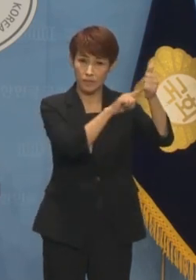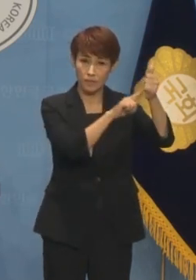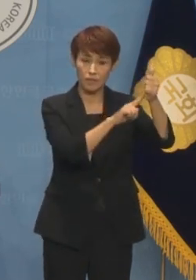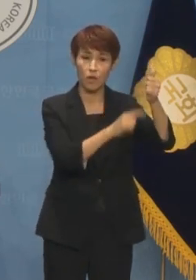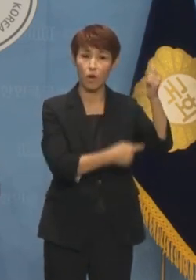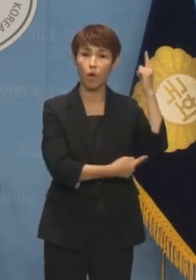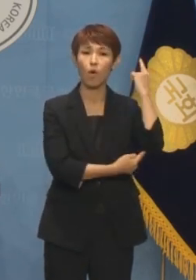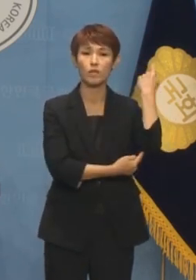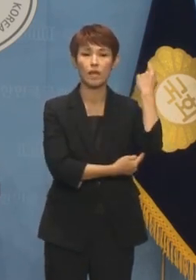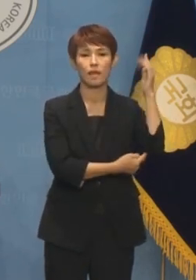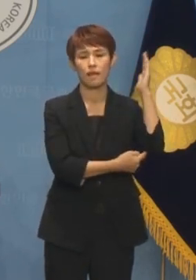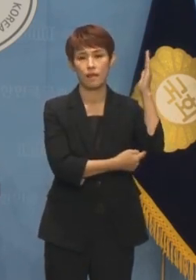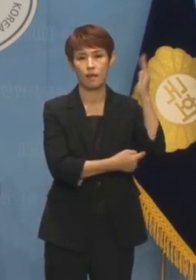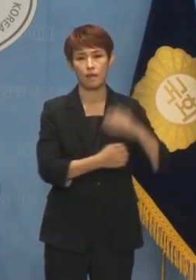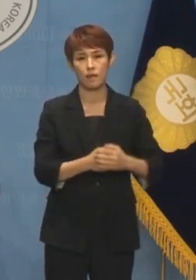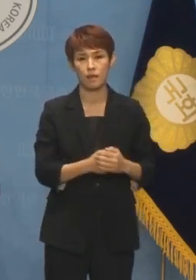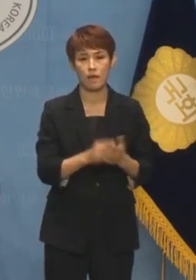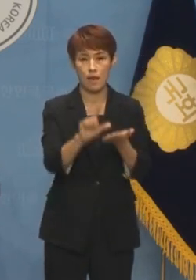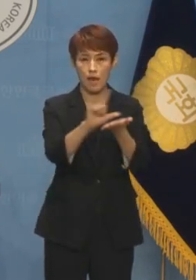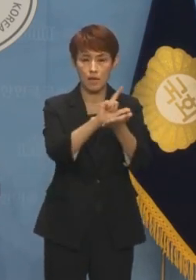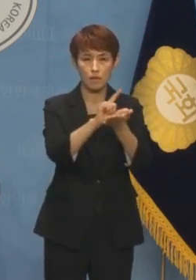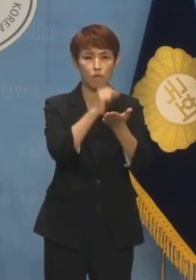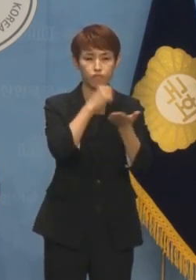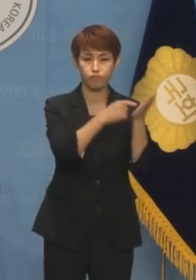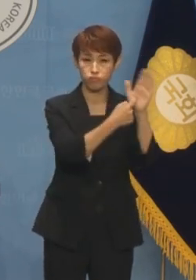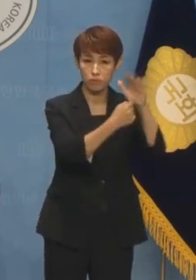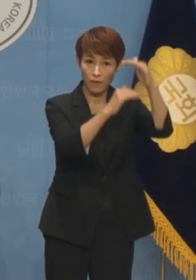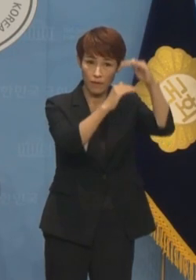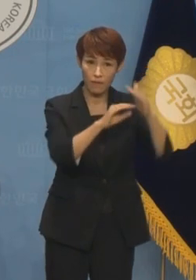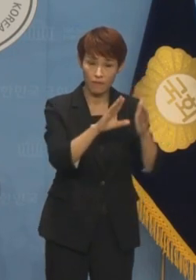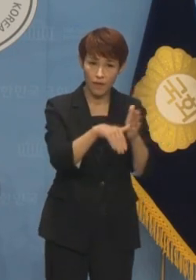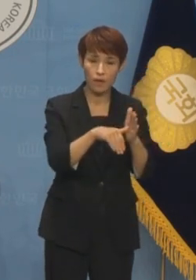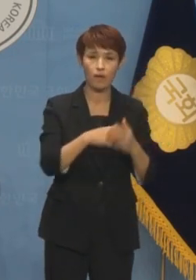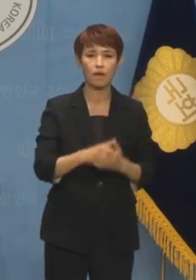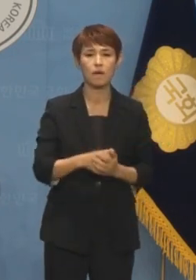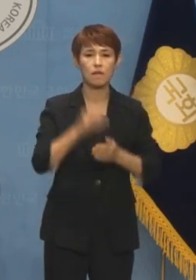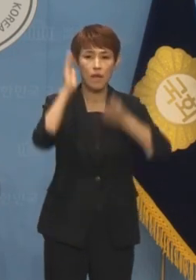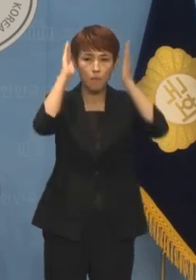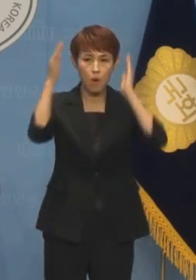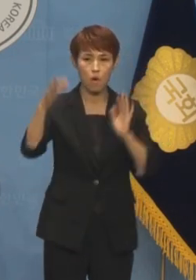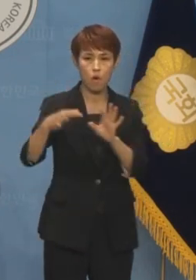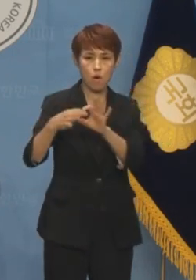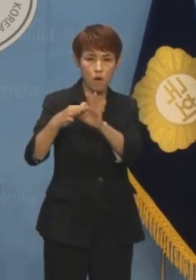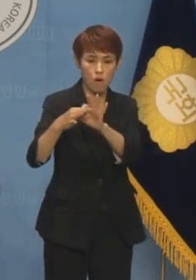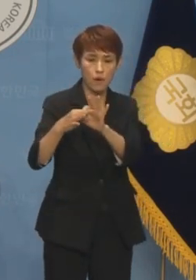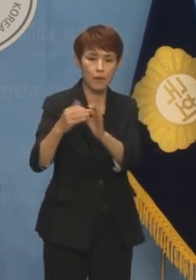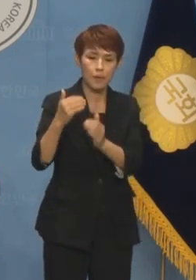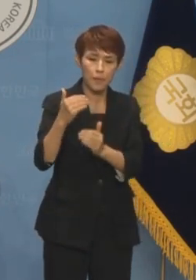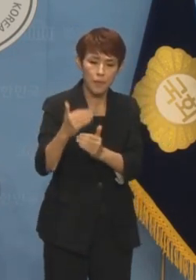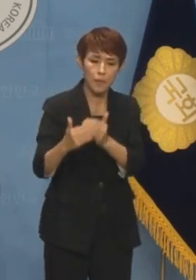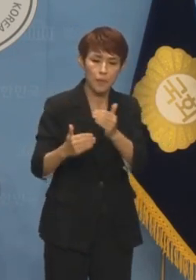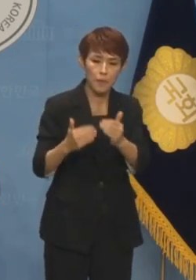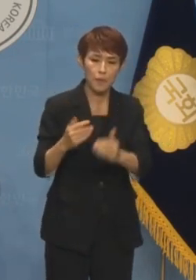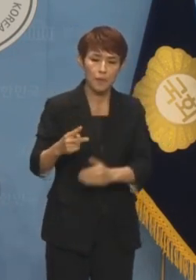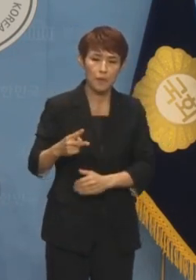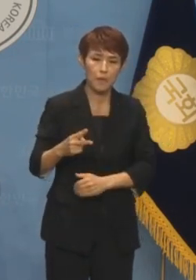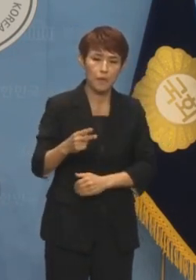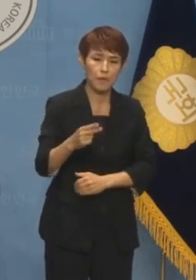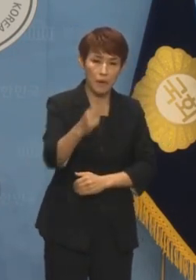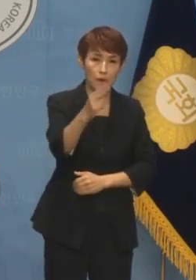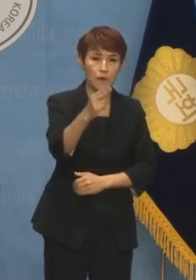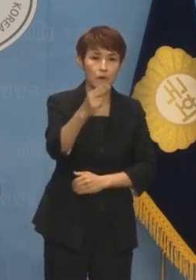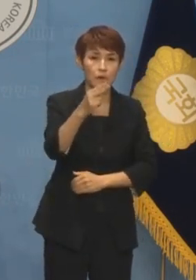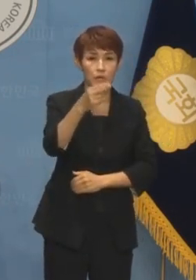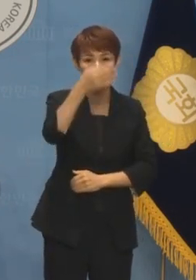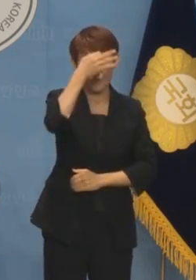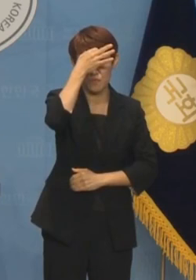어제 라인 야후 실적 발표 자리에서 네이버와 위탁 관계를 순차적으로 종료해 기술적인